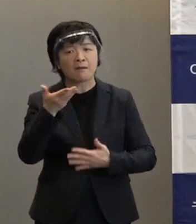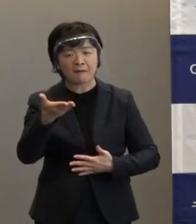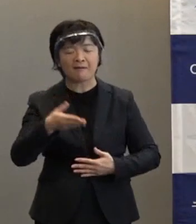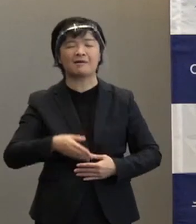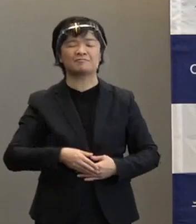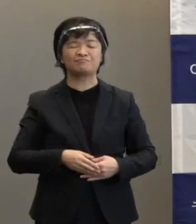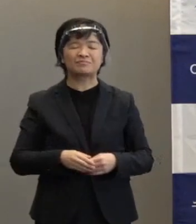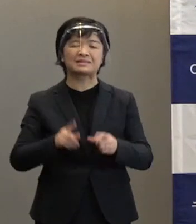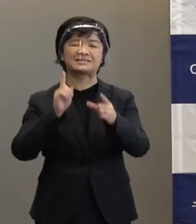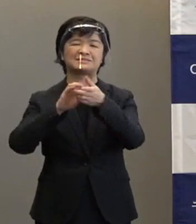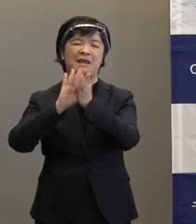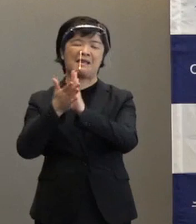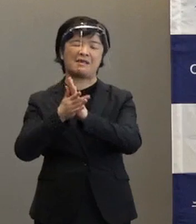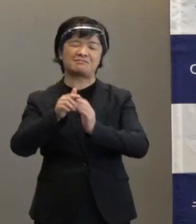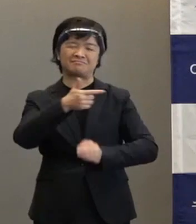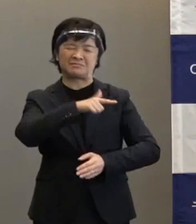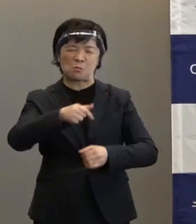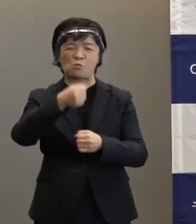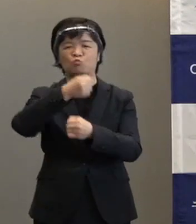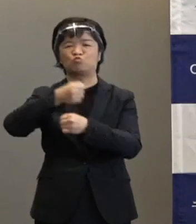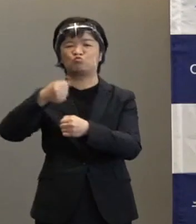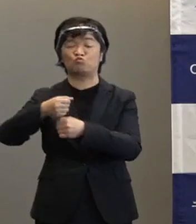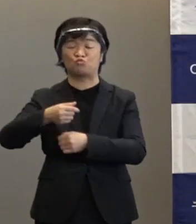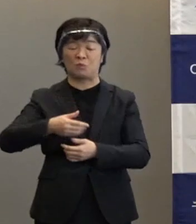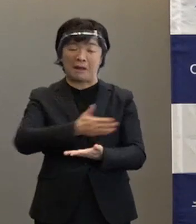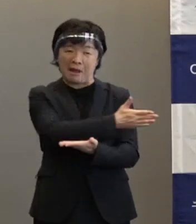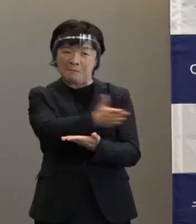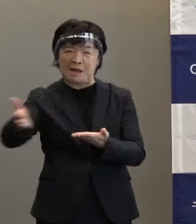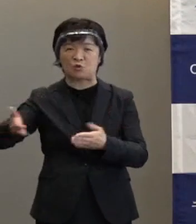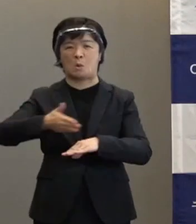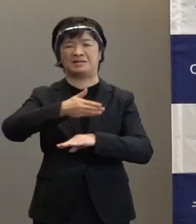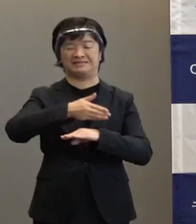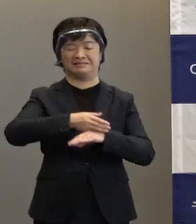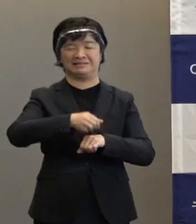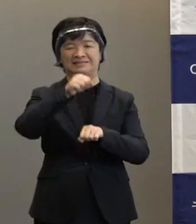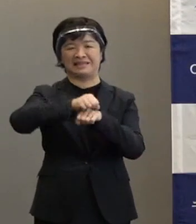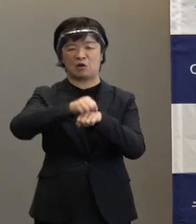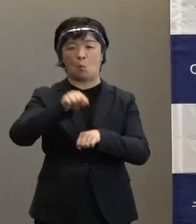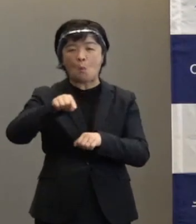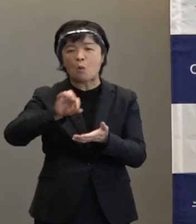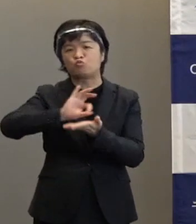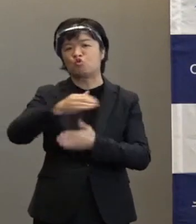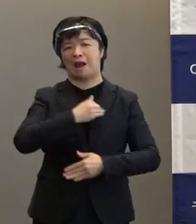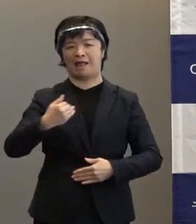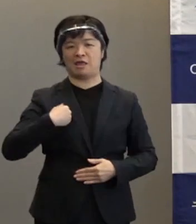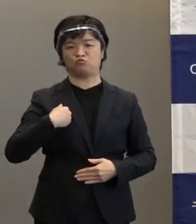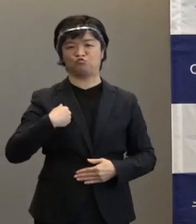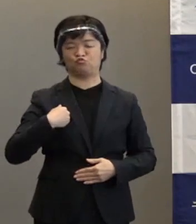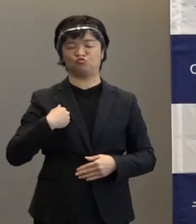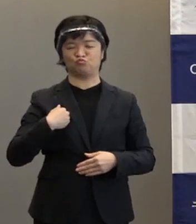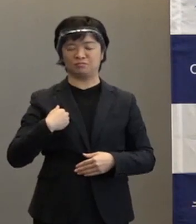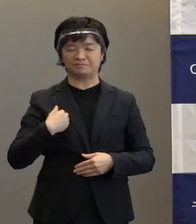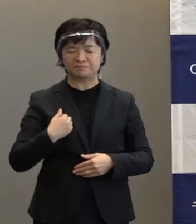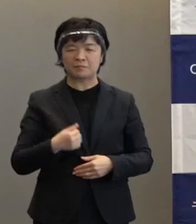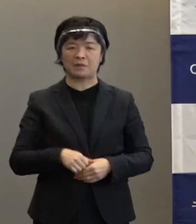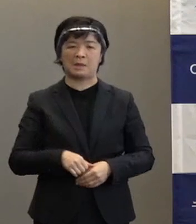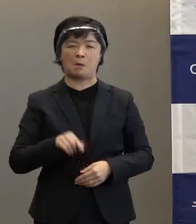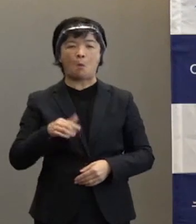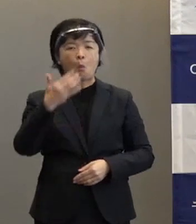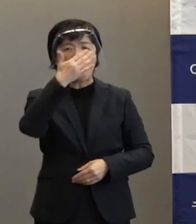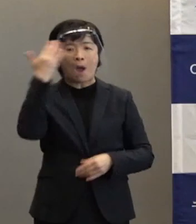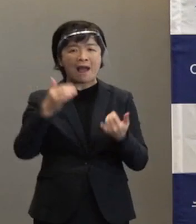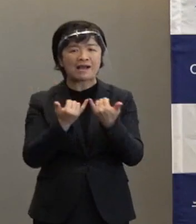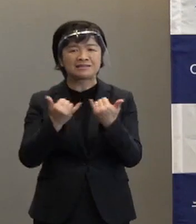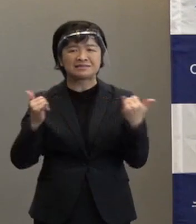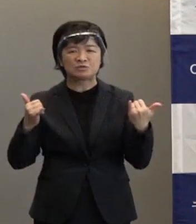内で生産される多彩な農林水産物をですね、この料理で活用できるということ、それからですね、アヒージョを若い世代の